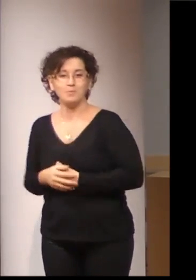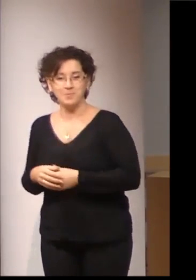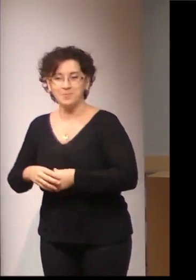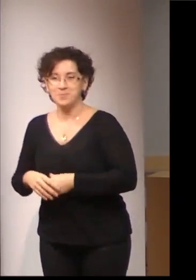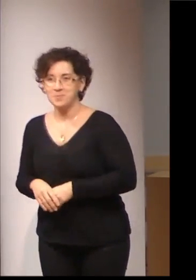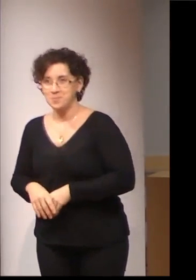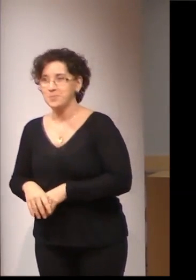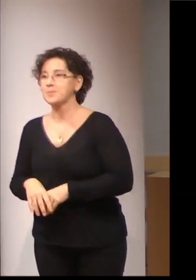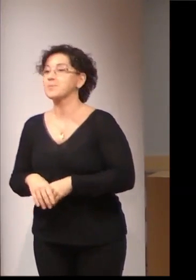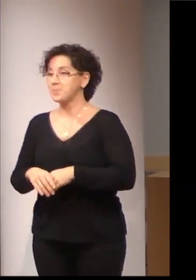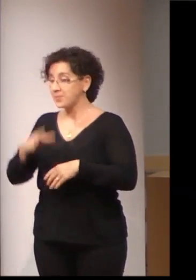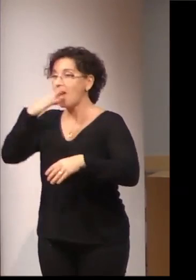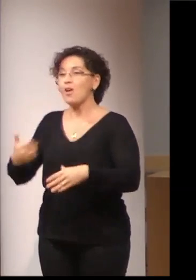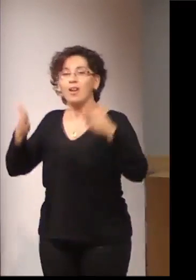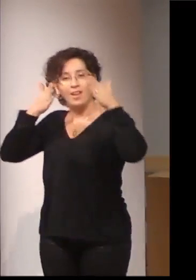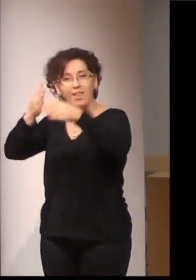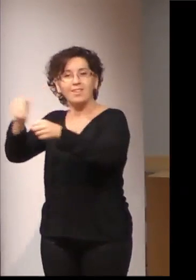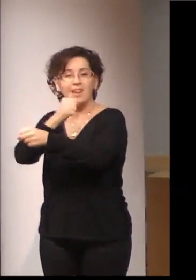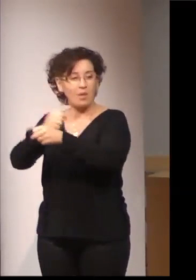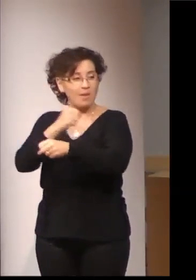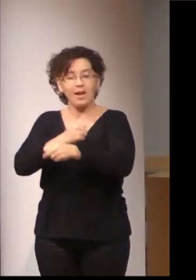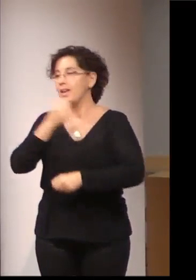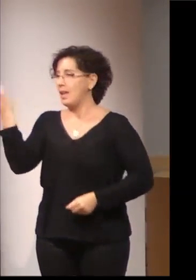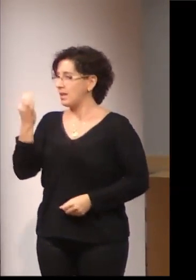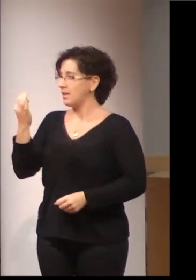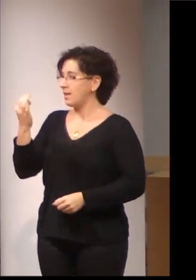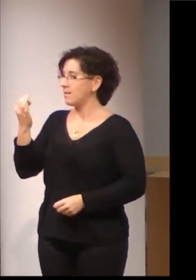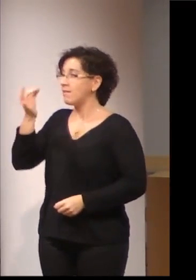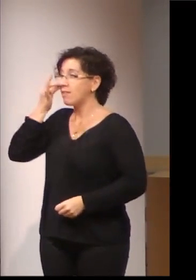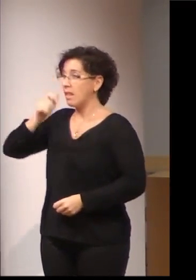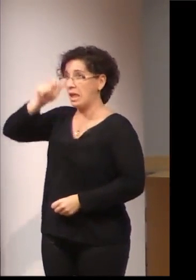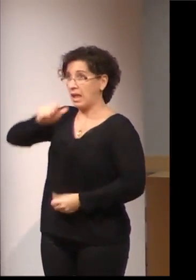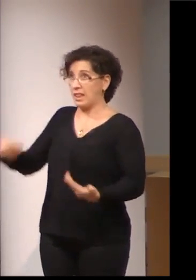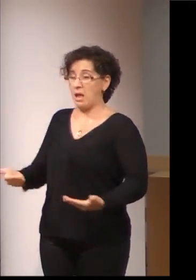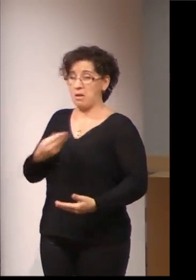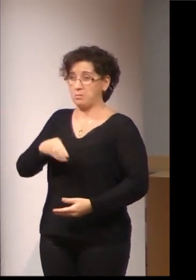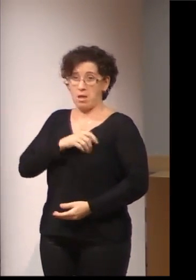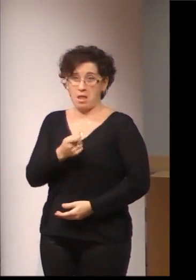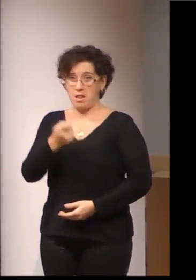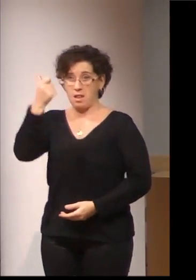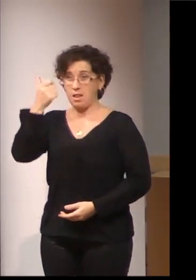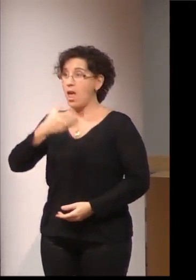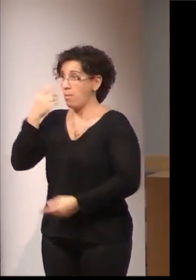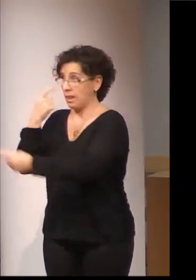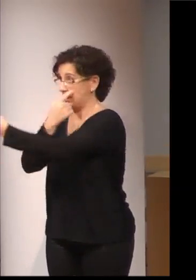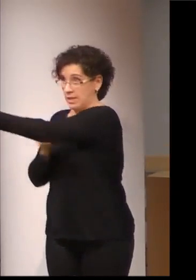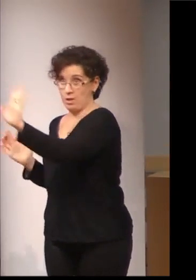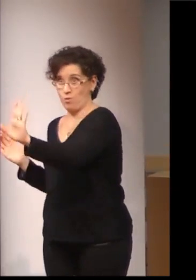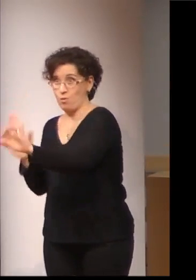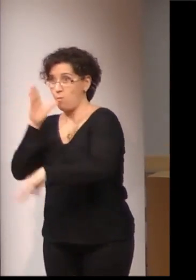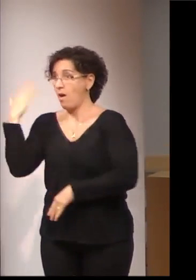Estamos trabajando en un campo que yo creo que poca gente está trabajando en España en este momento. Eva es testigo porque estuvo hace